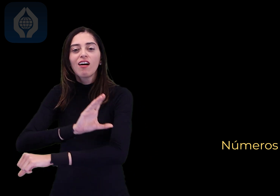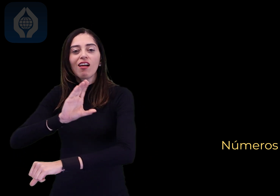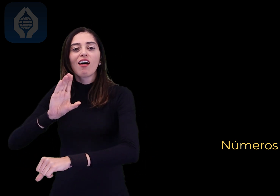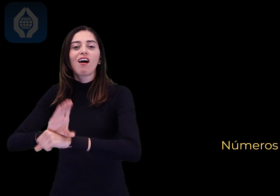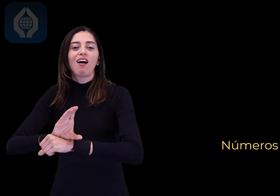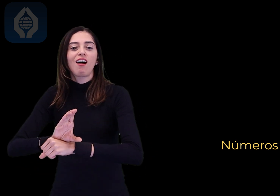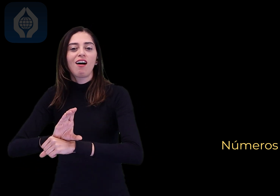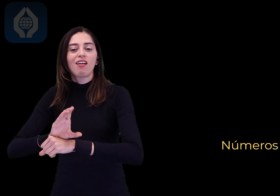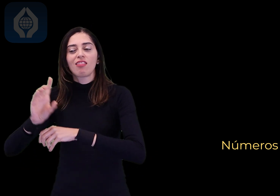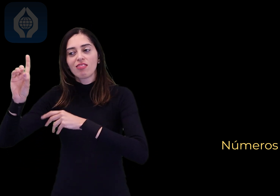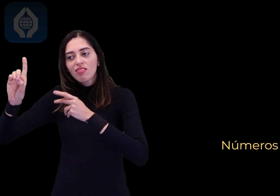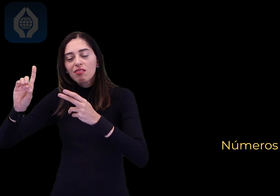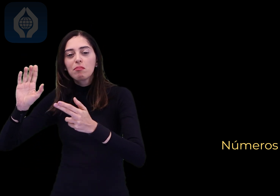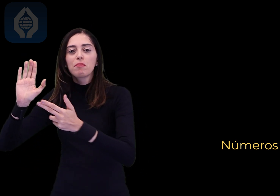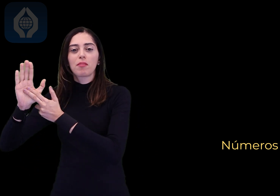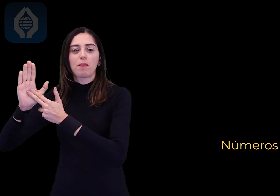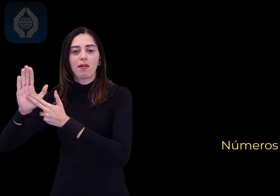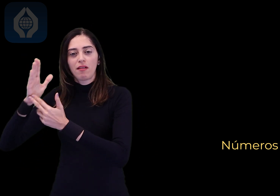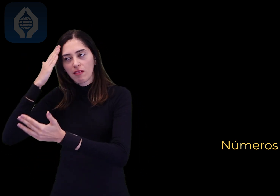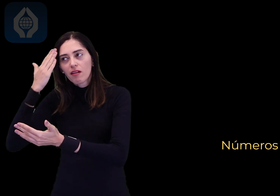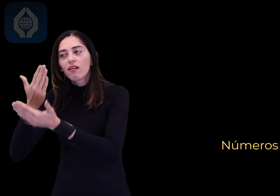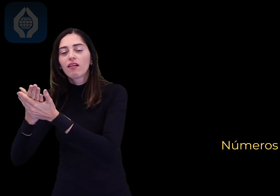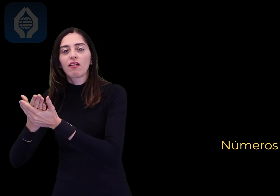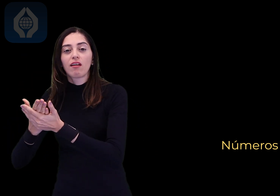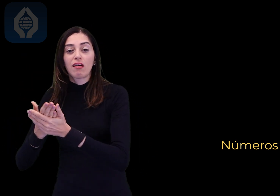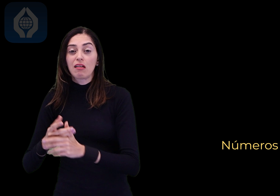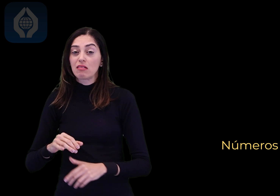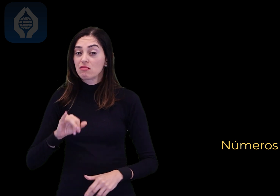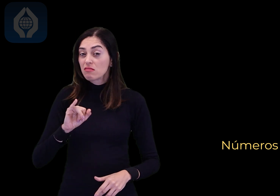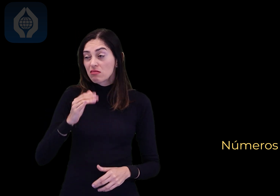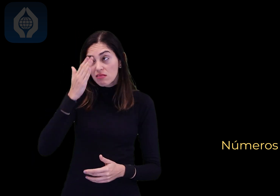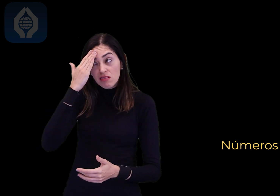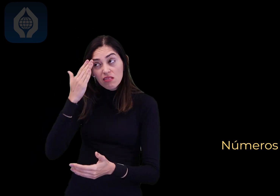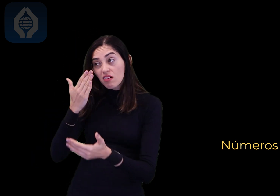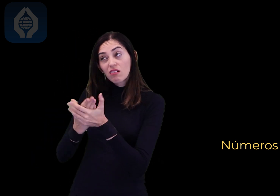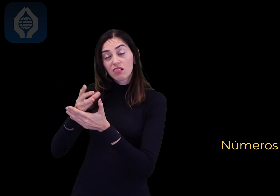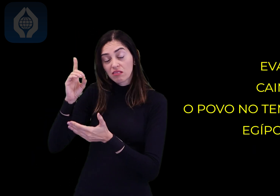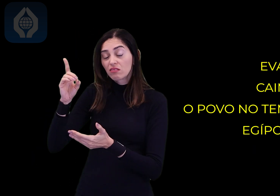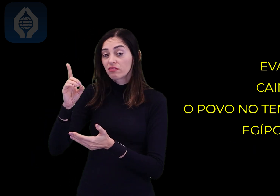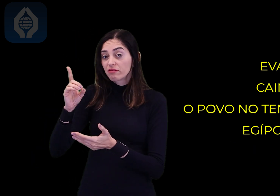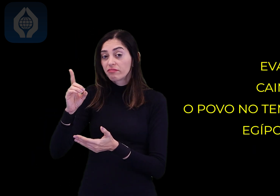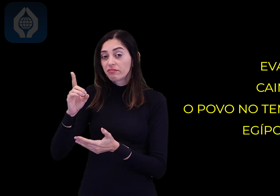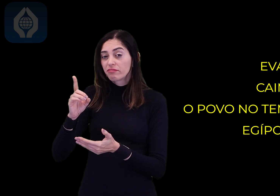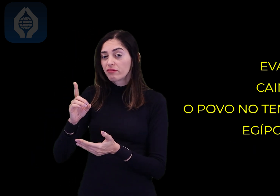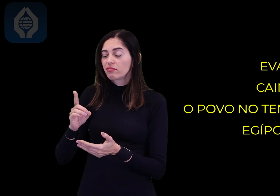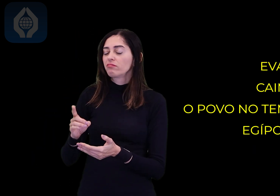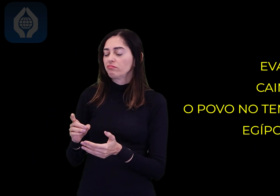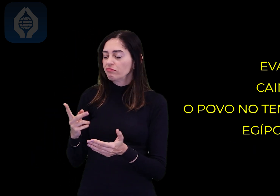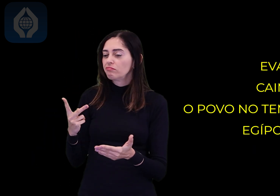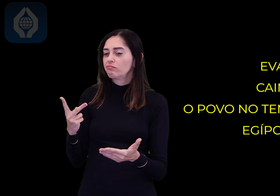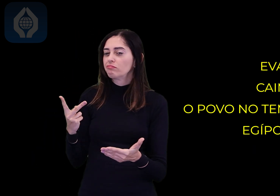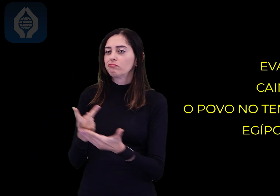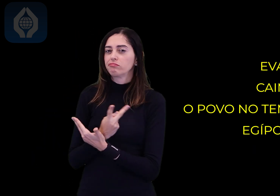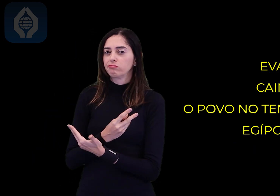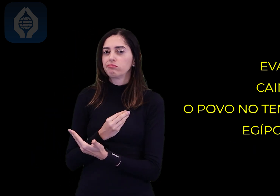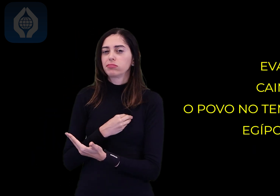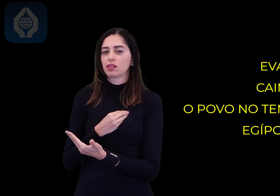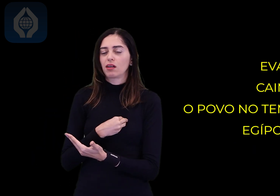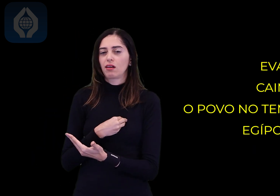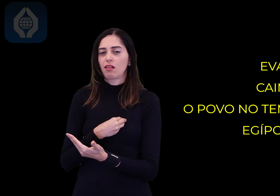prometida. Não crer em Deus é uma coisa muito grave. Relembre, Satanás disse a Eva que ela não